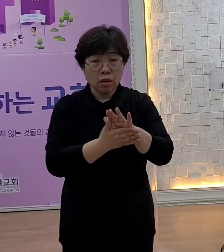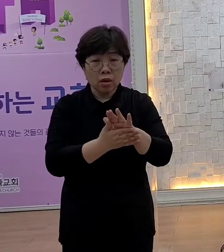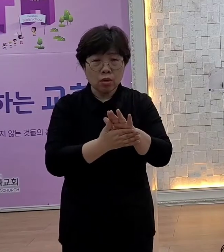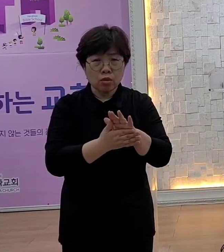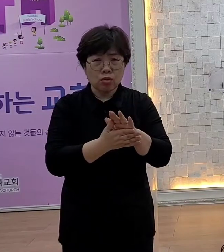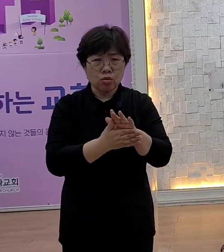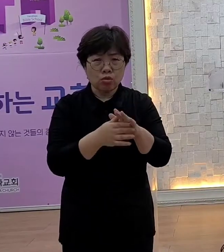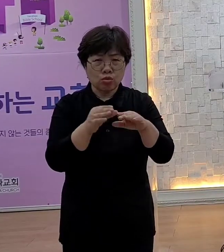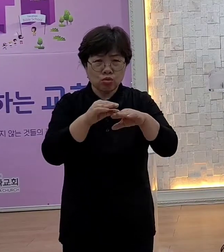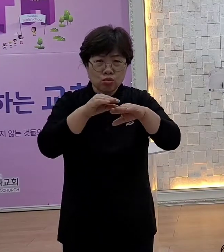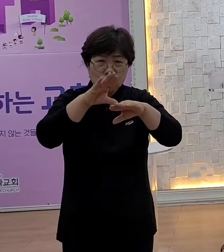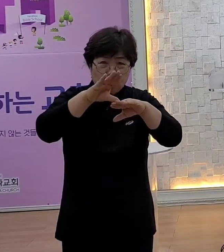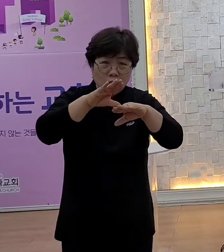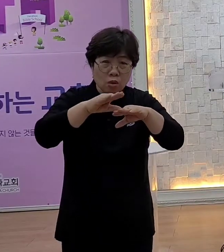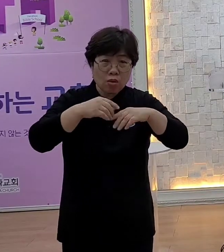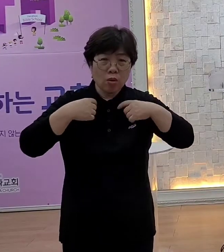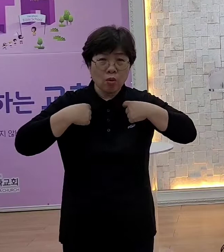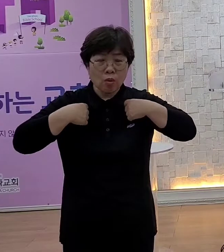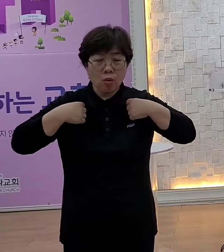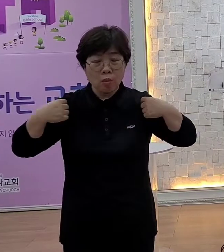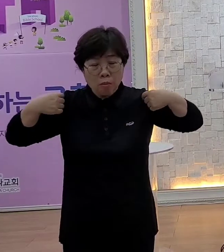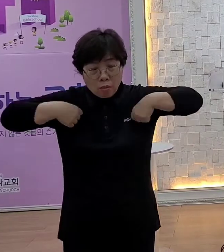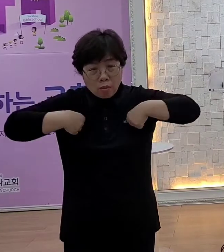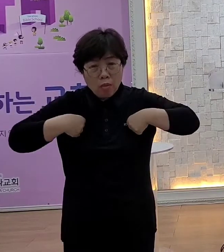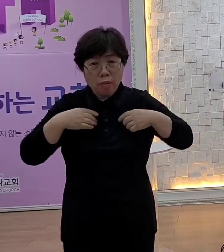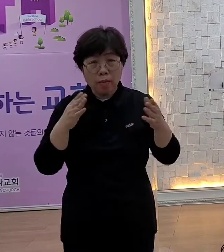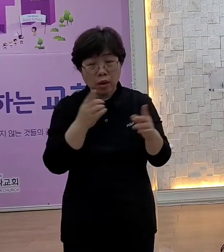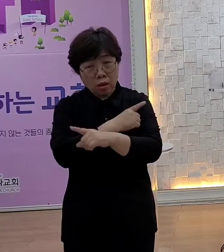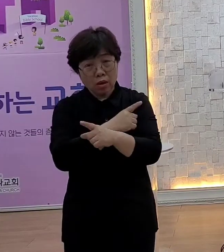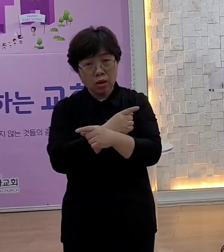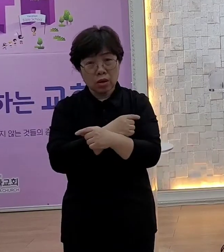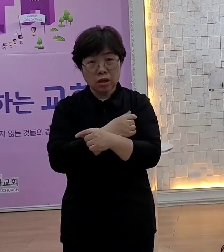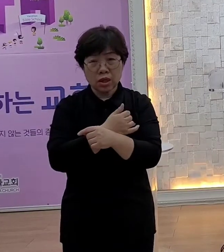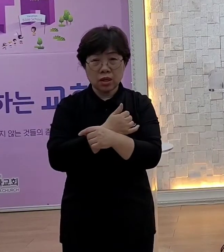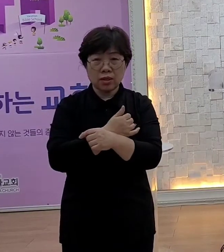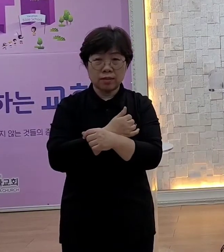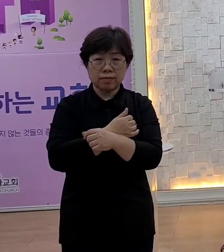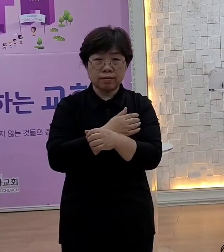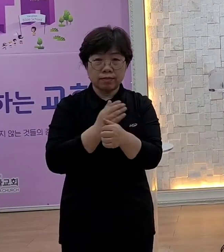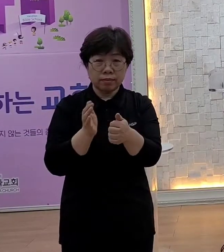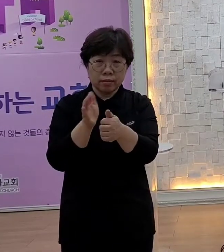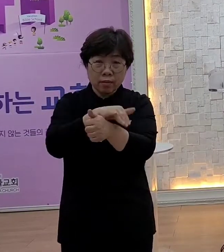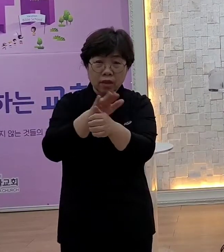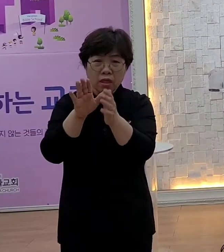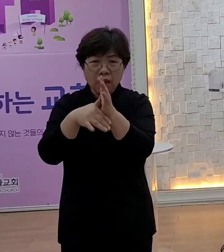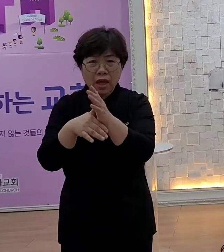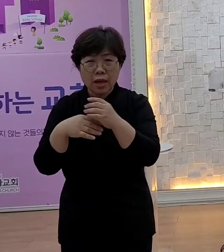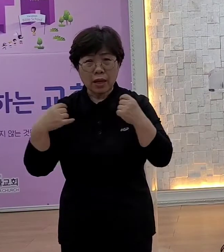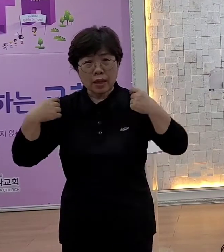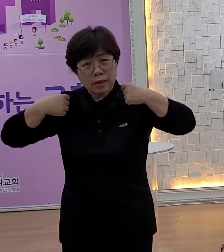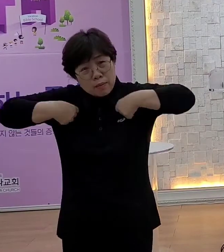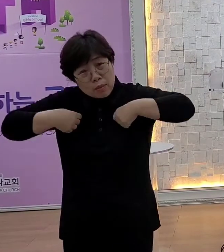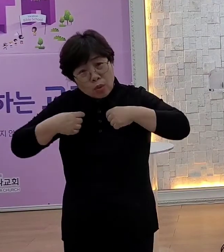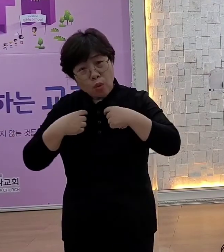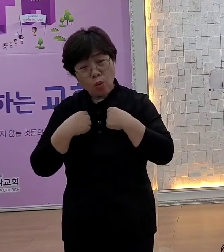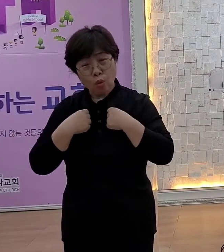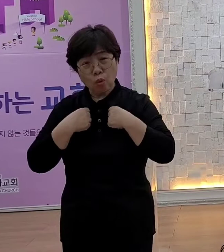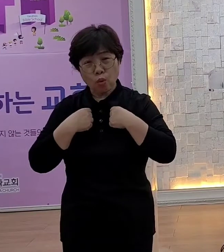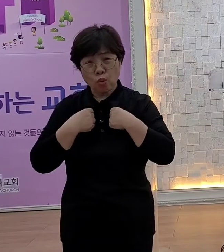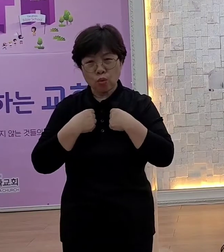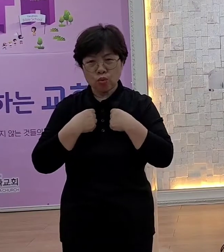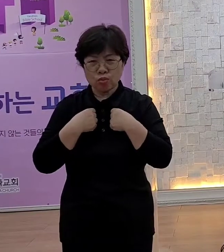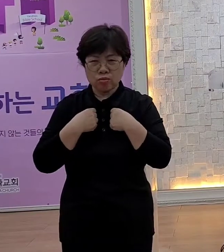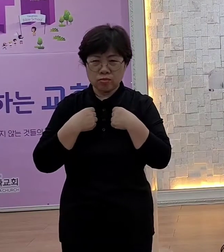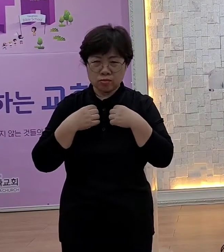이런 일상복이 아니라 우리 그 초상 때 입는 옷 있잖아요. 그런 굵은